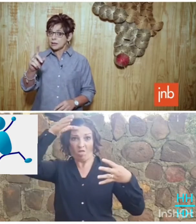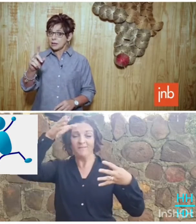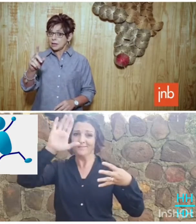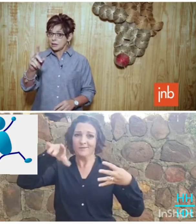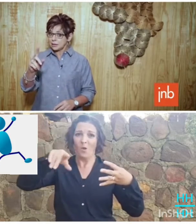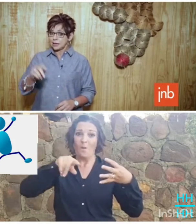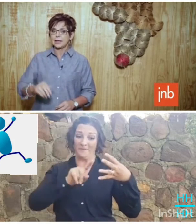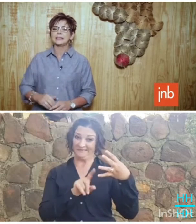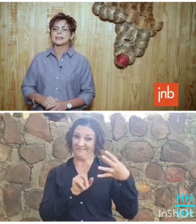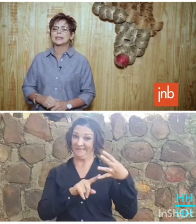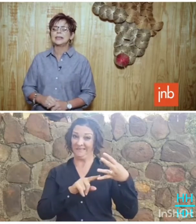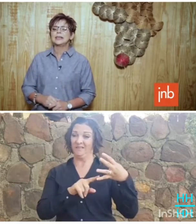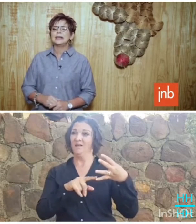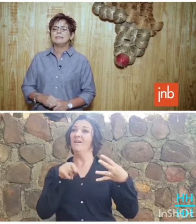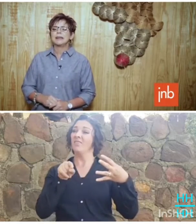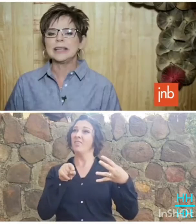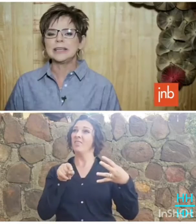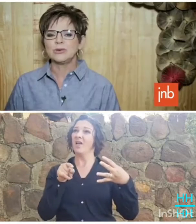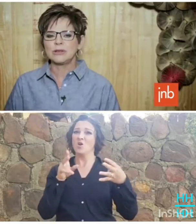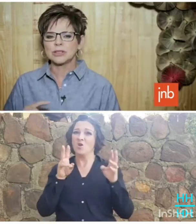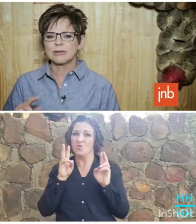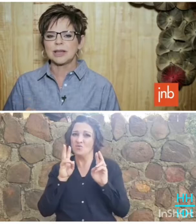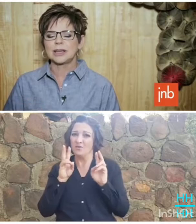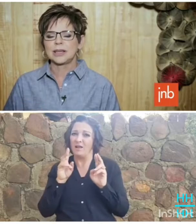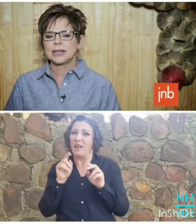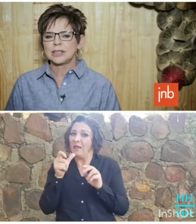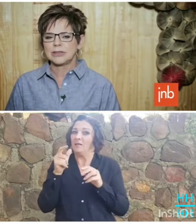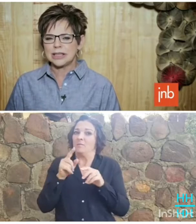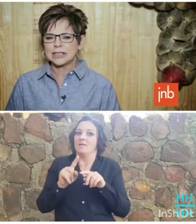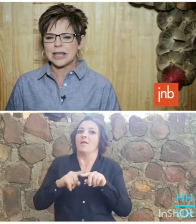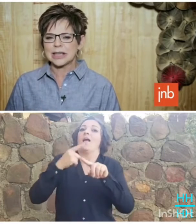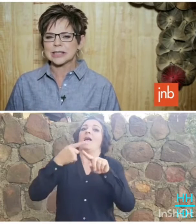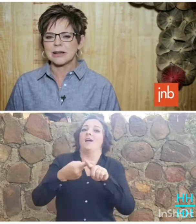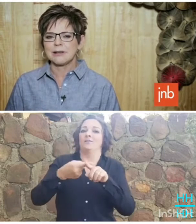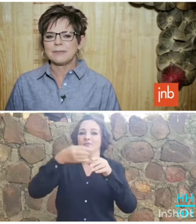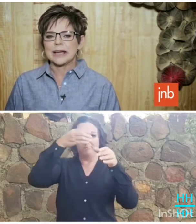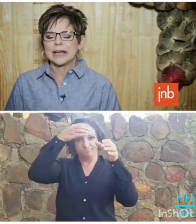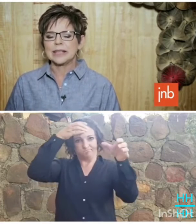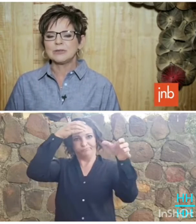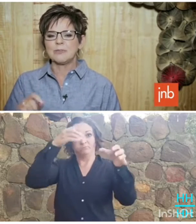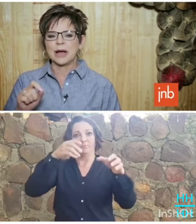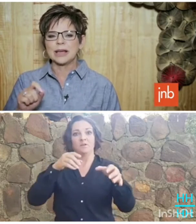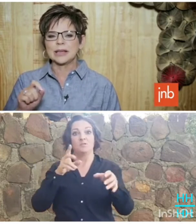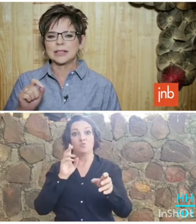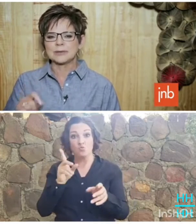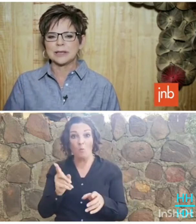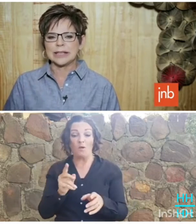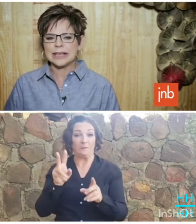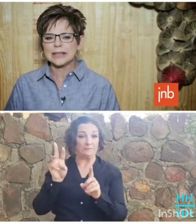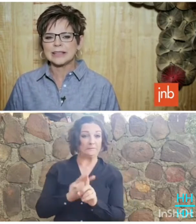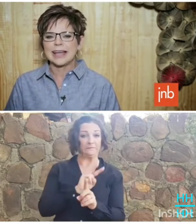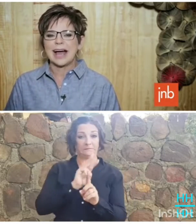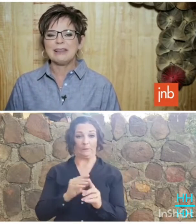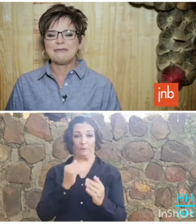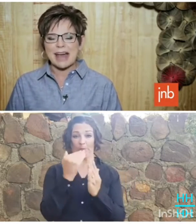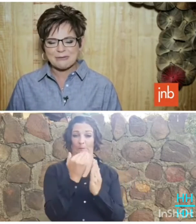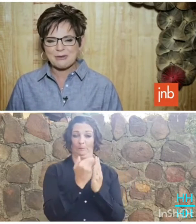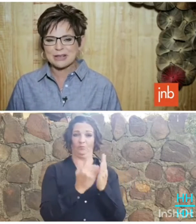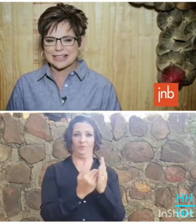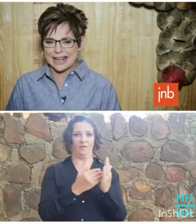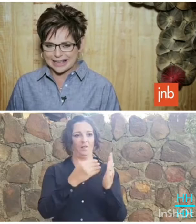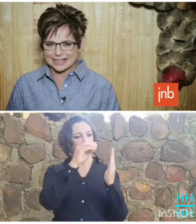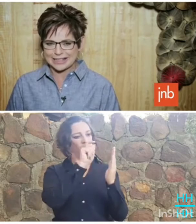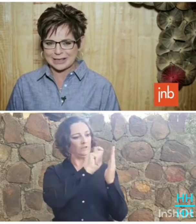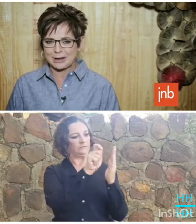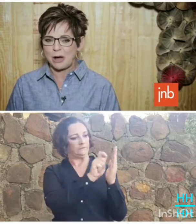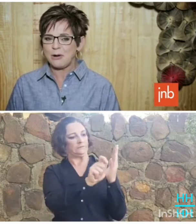ander drie nie intelligent is nie. Maar hulle het nogal so so ietsie extra. Hulle is ook baie gedisciplineerd. Hulle werk